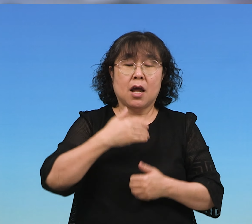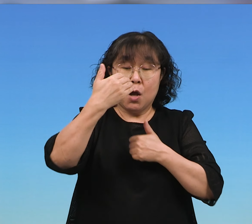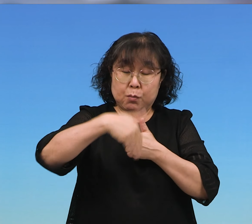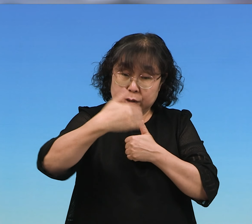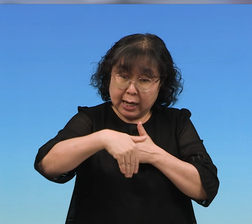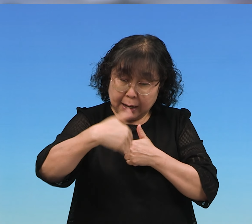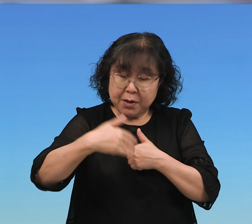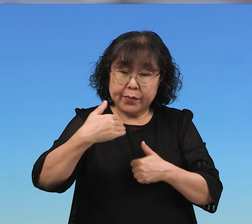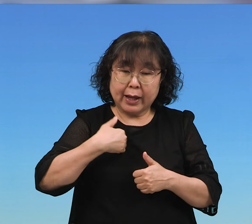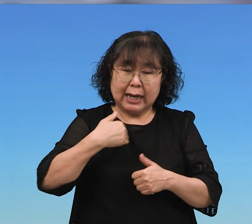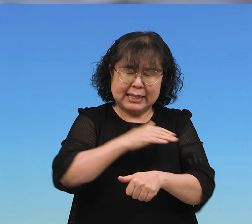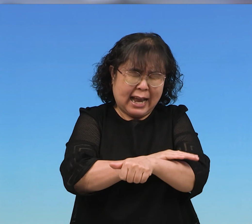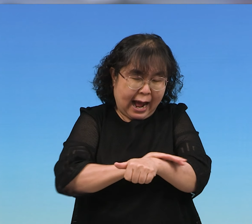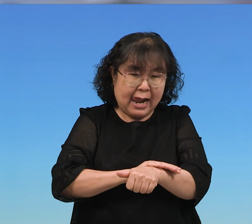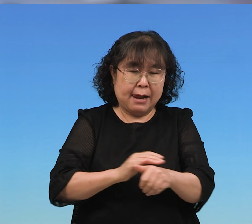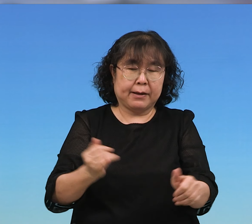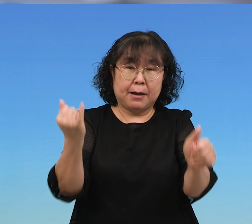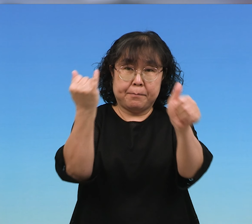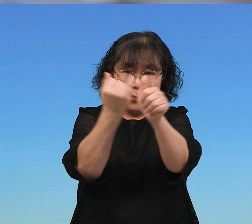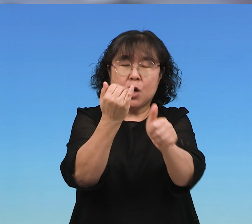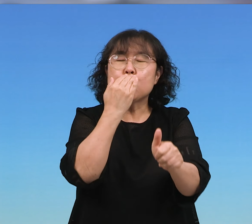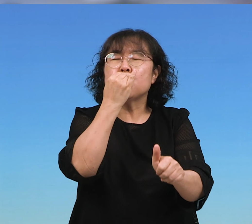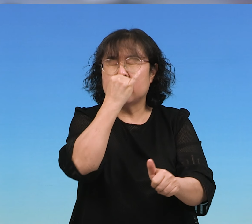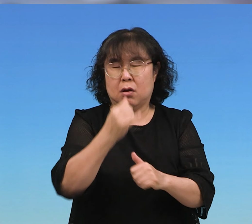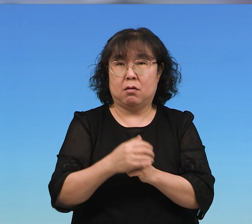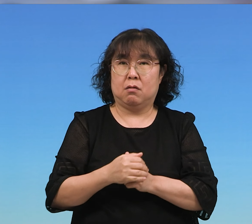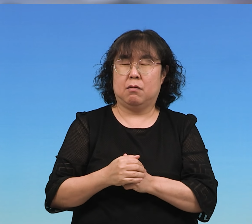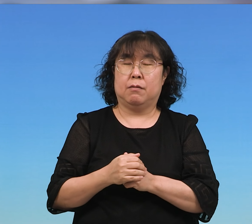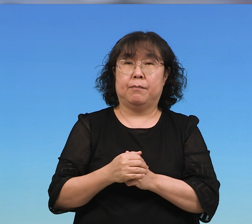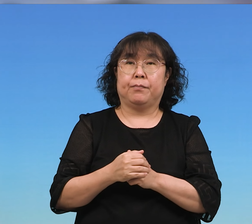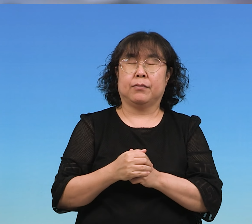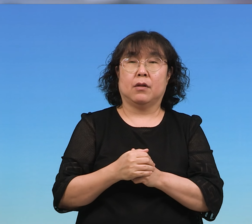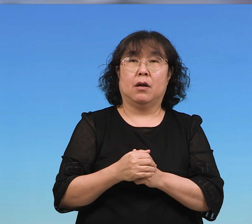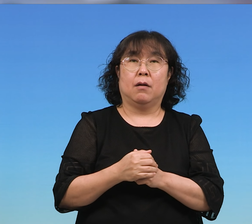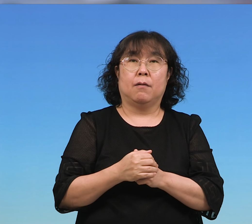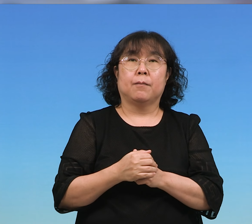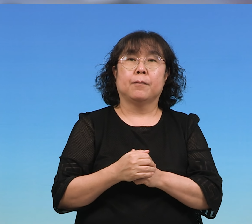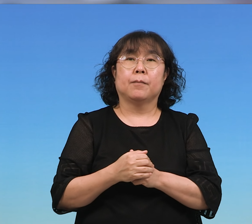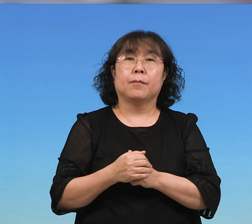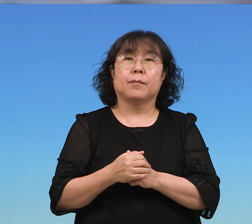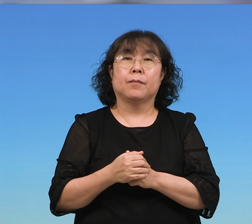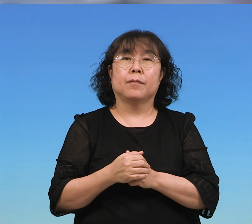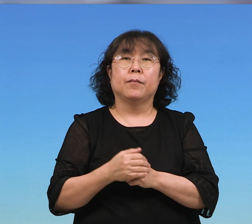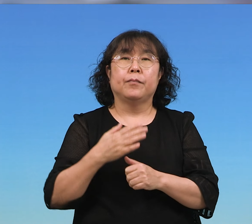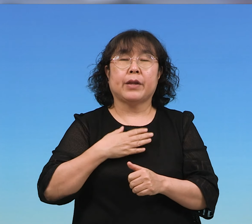얘하고 얘하고 결혼해. 그 틀림없습니다. 이게 그 안 와요.